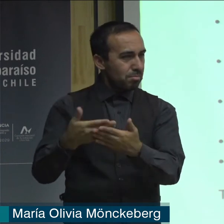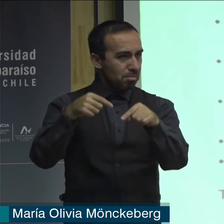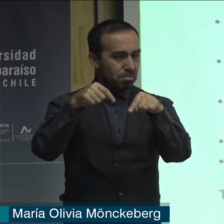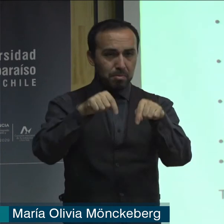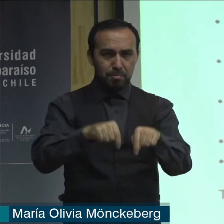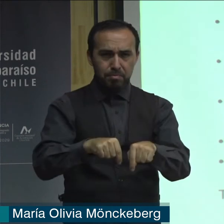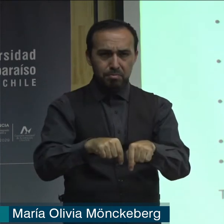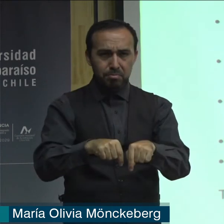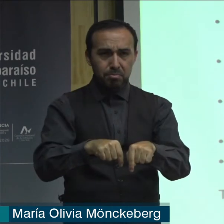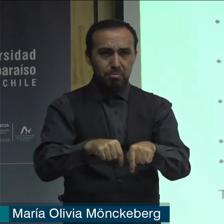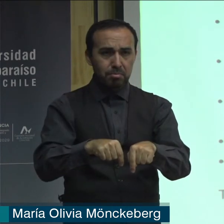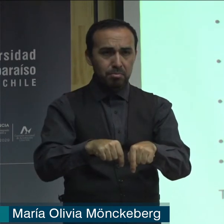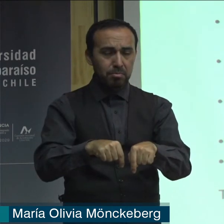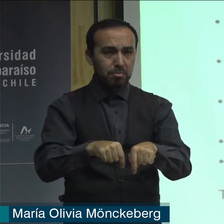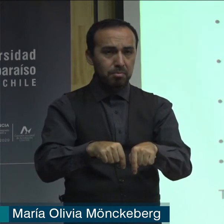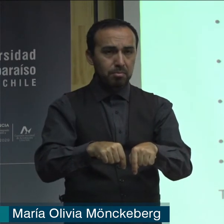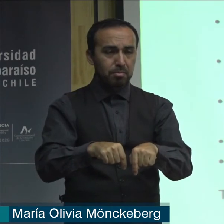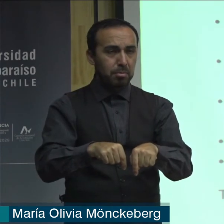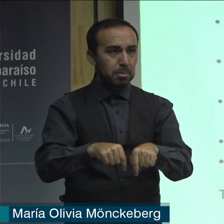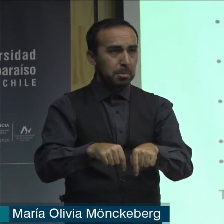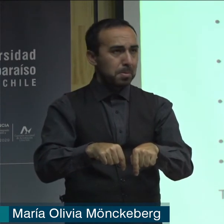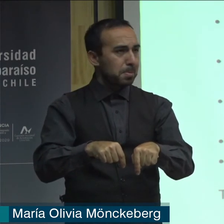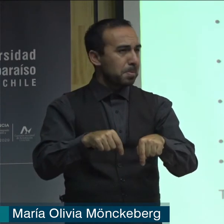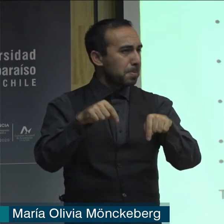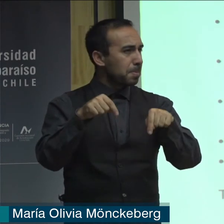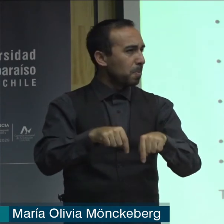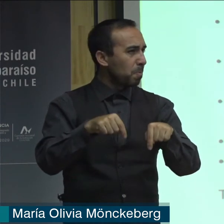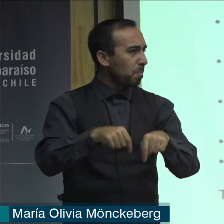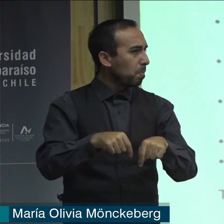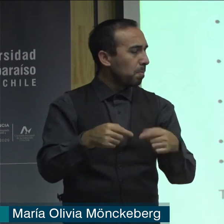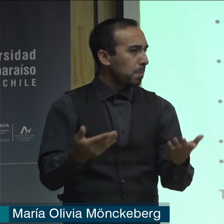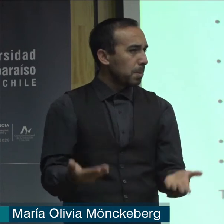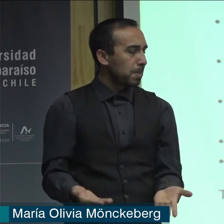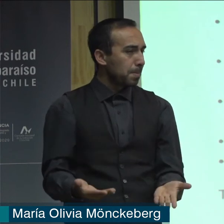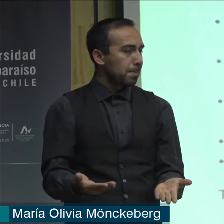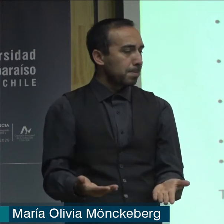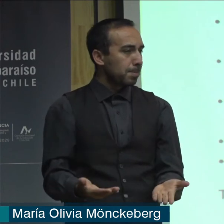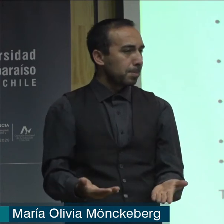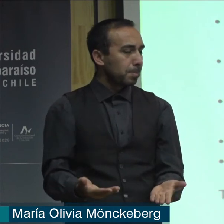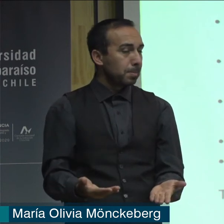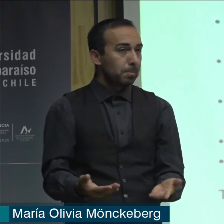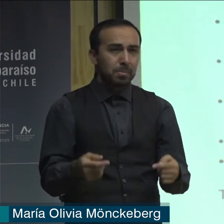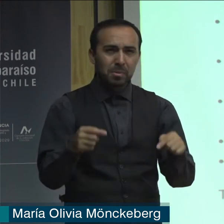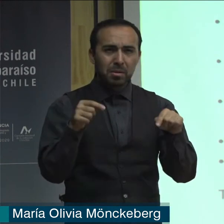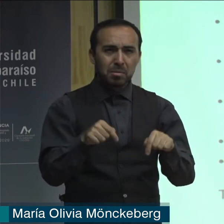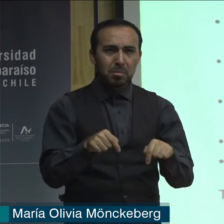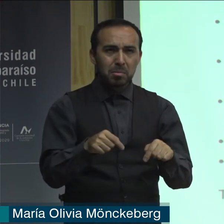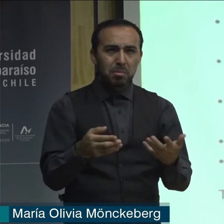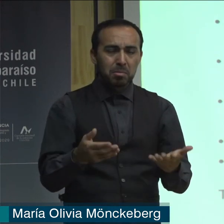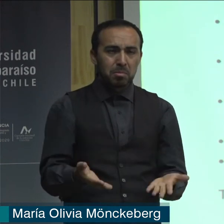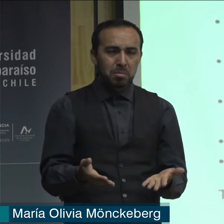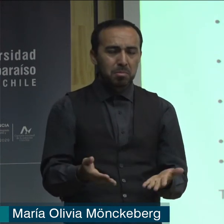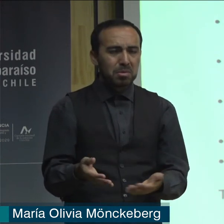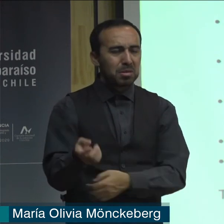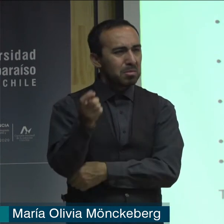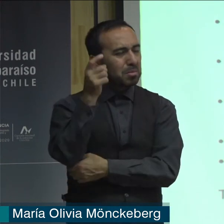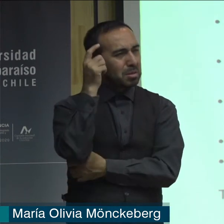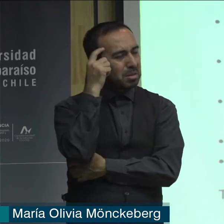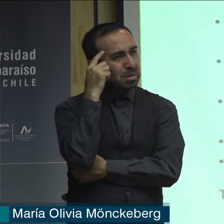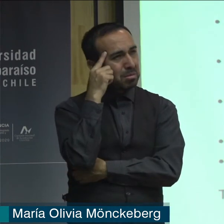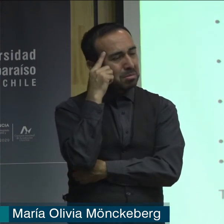hoy día hoy día el uno lo que ve en las